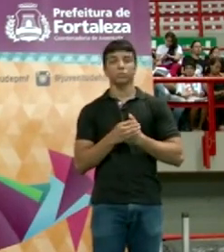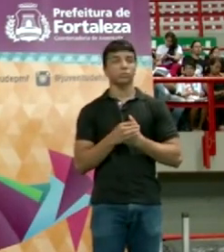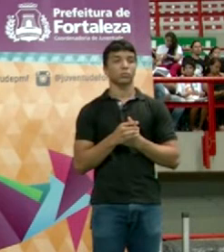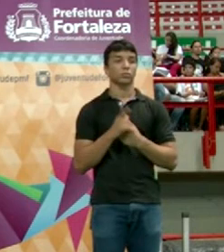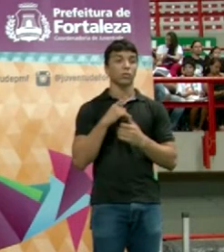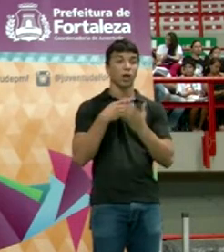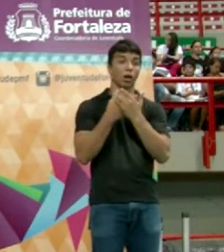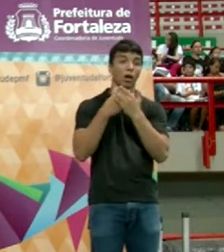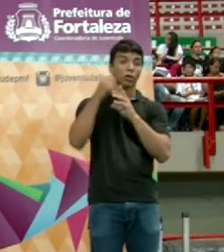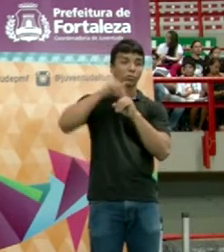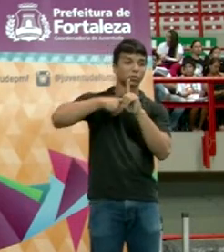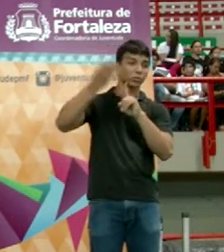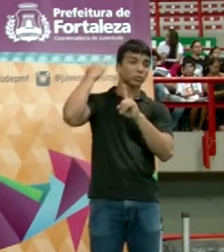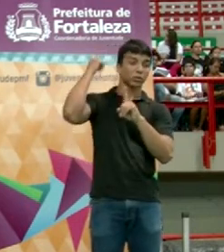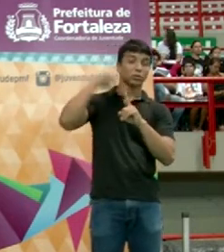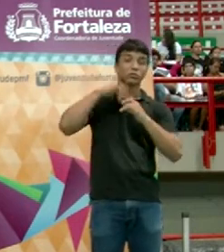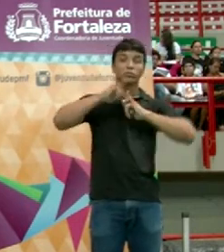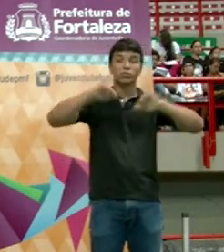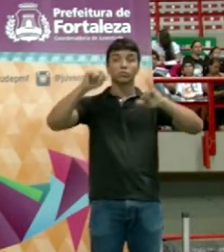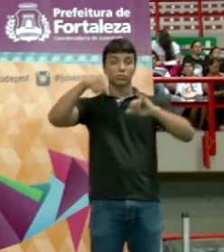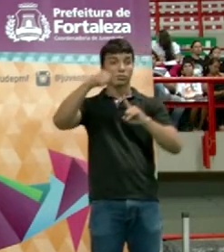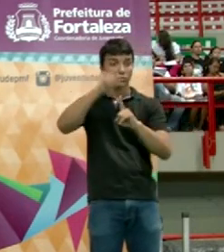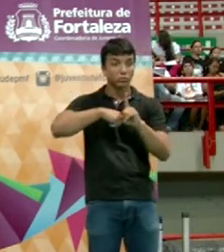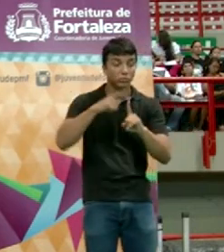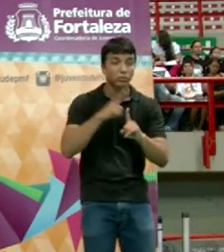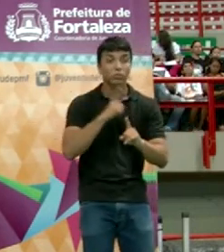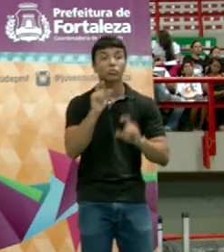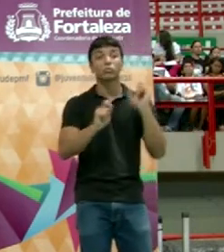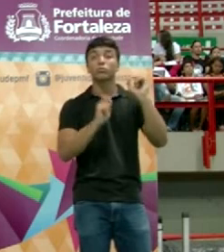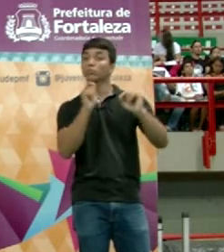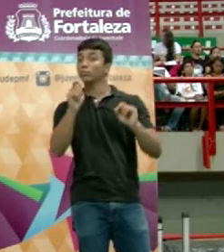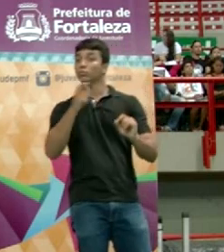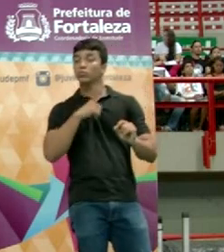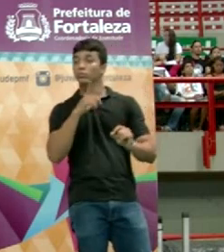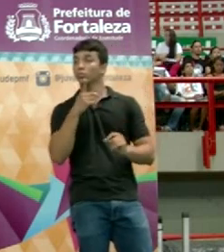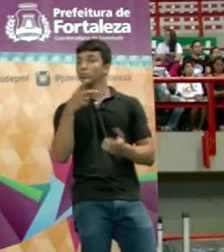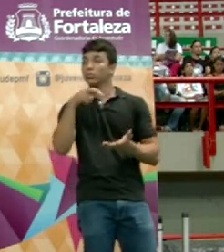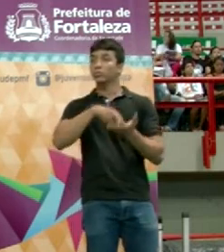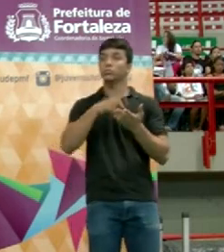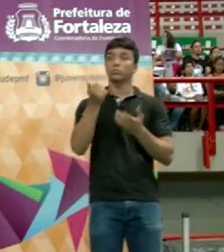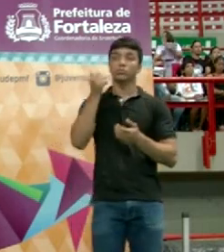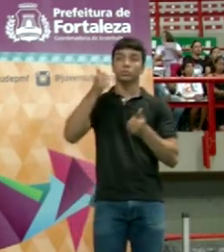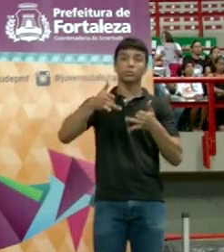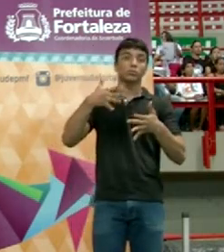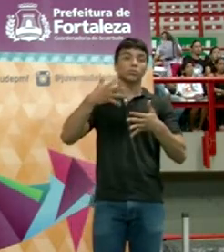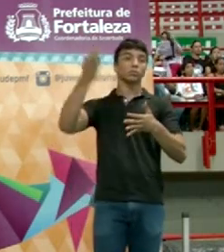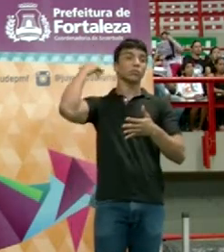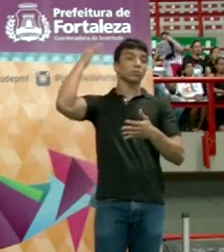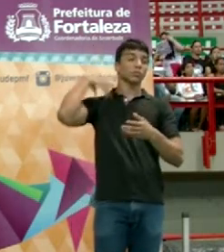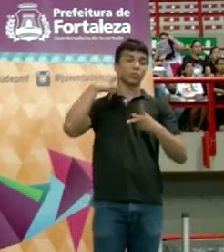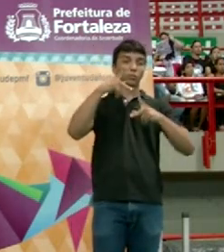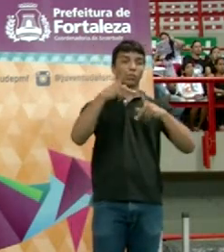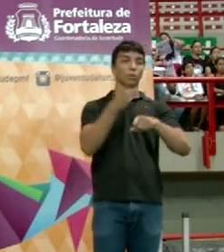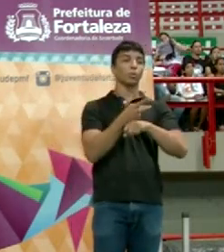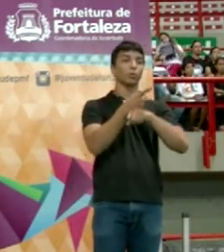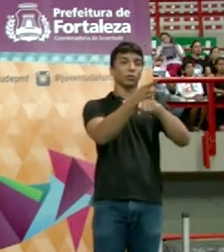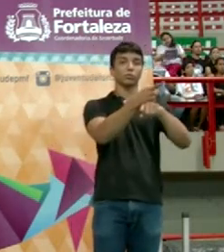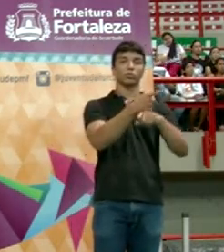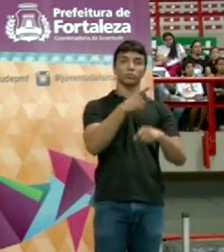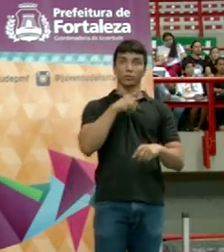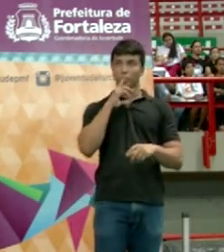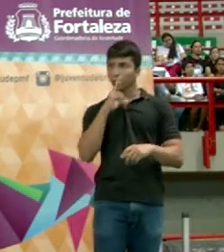Na aula do mês passado foi dito que nesse mês teria uma posição sobre a premiação do ano passado. Se tem alguma